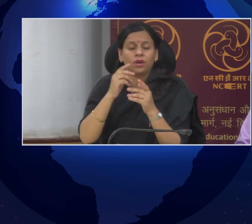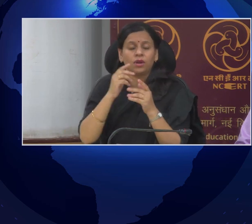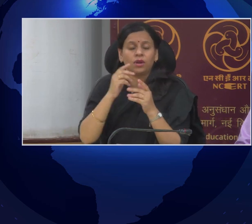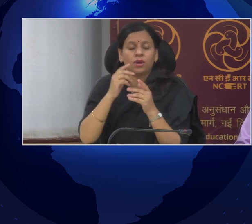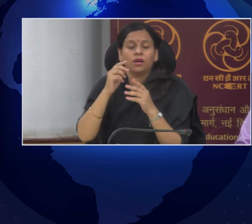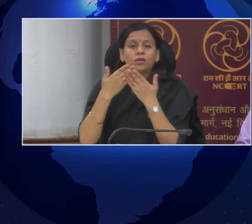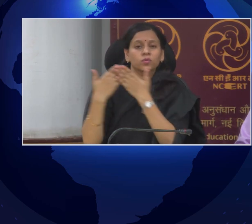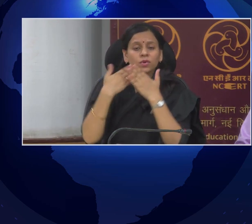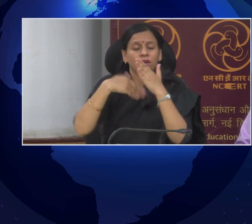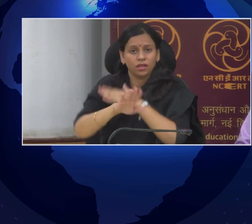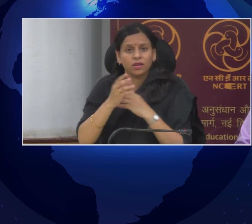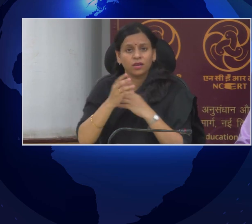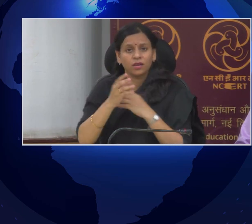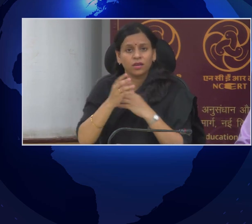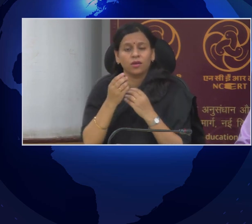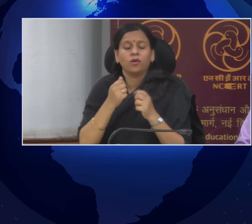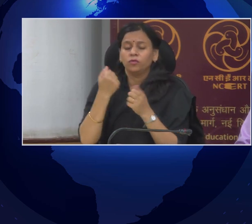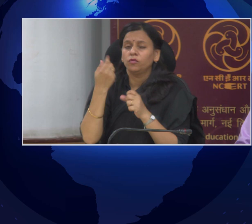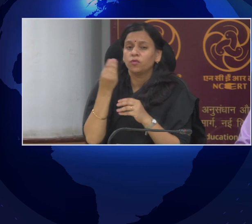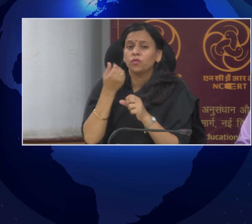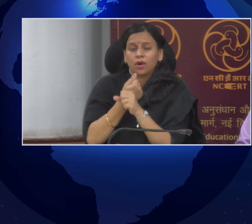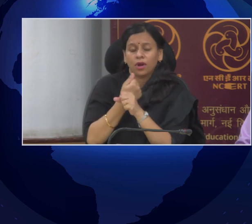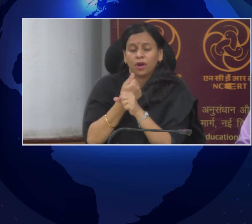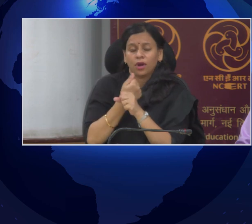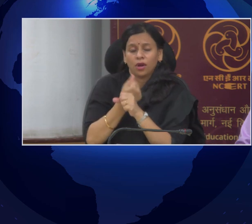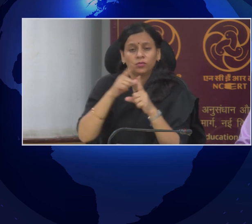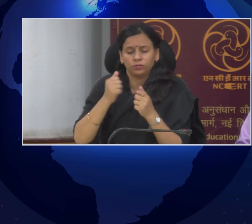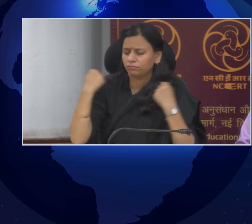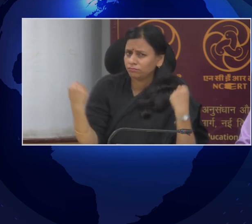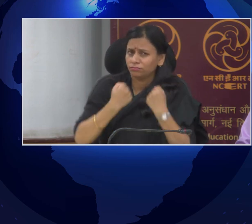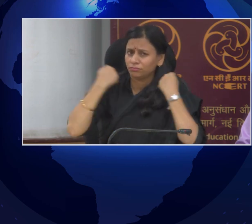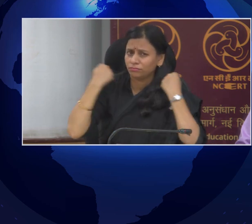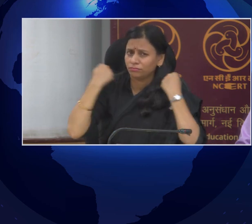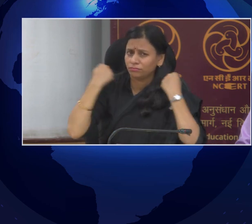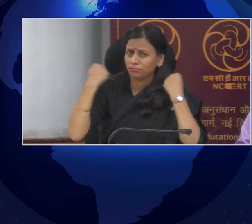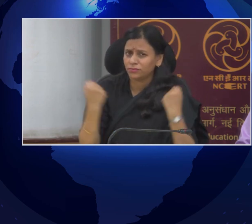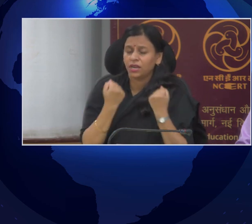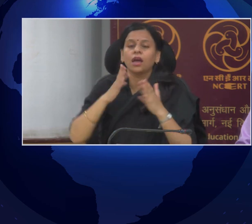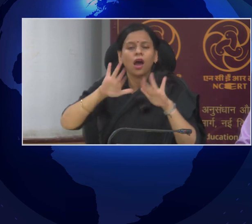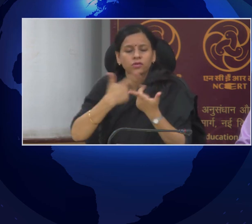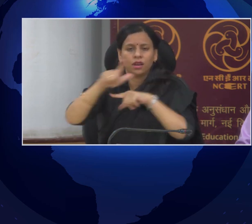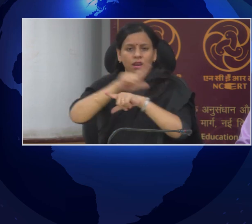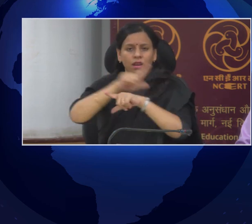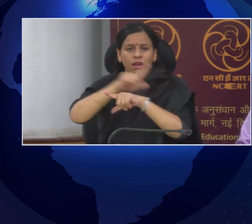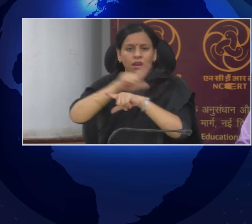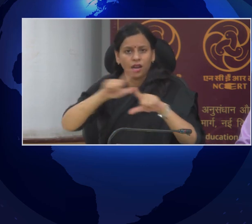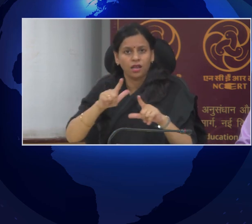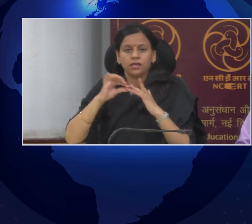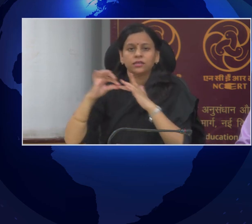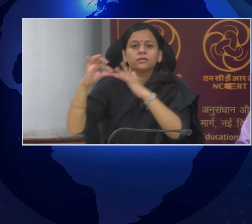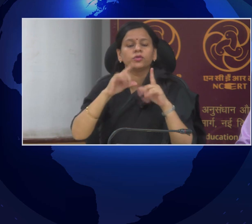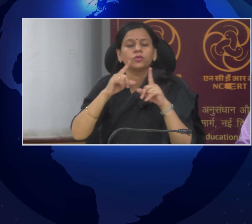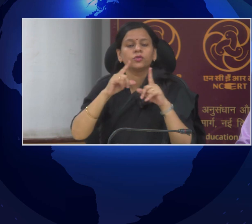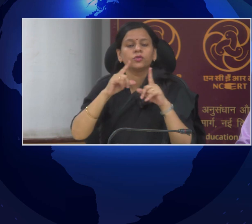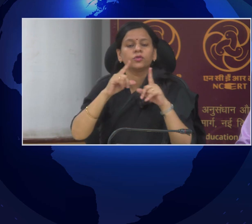कार्यशाला पे हम लोगों ने कुछ सार्थक प्रयास करने का चेष्टा किया है कि किस तरह से हम भारतीय सांकेतिक भाषा को हम लोग स्टैंडर्डाइज कर